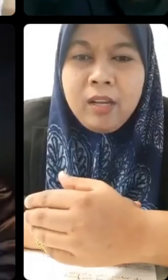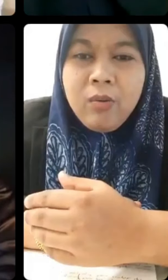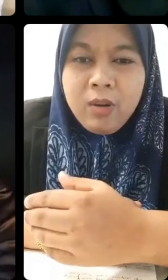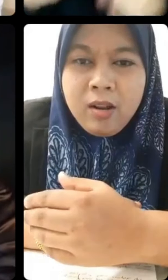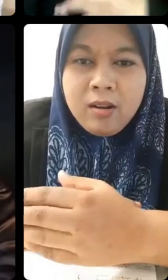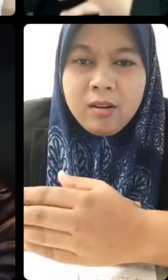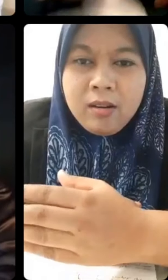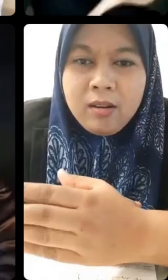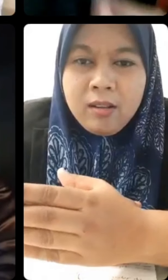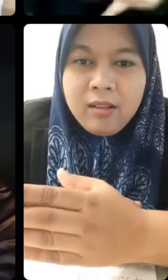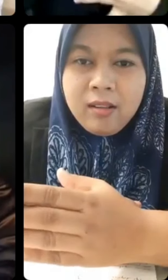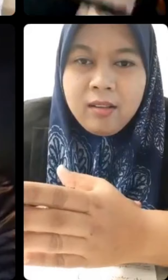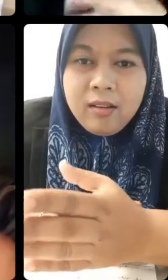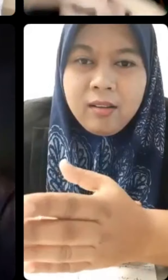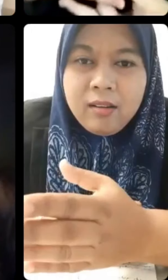banyak orang